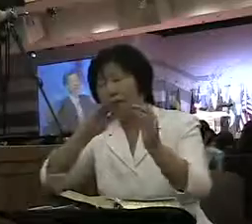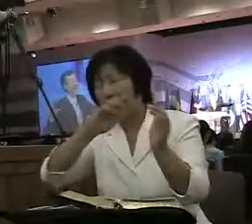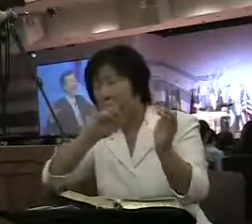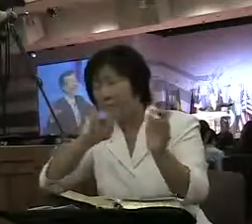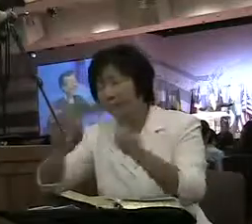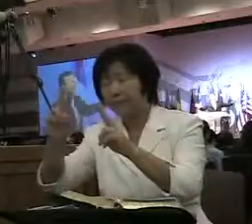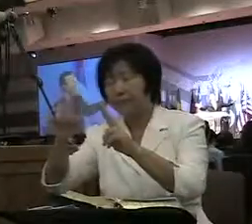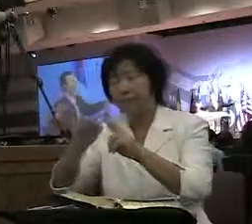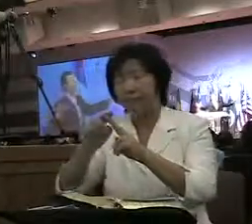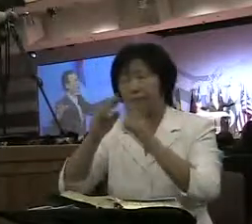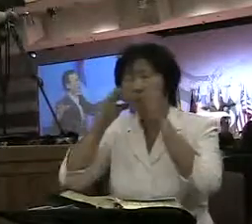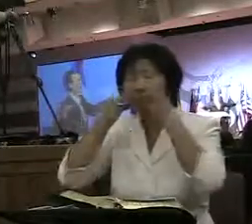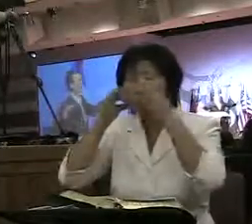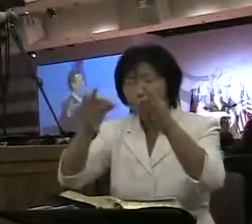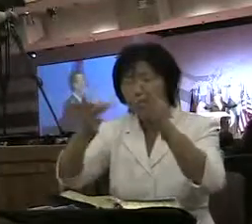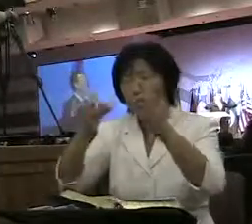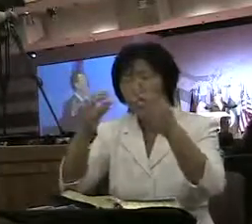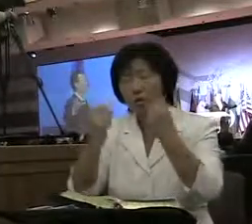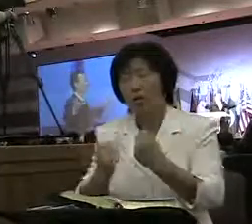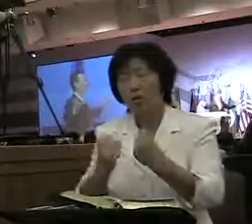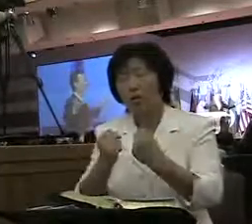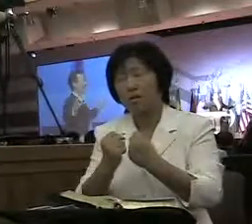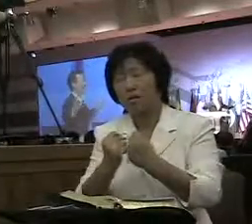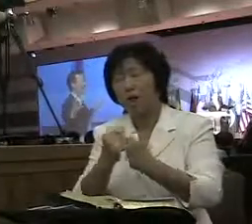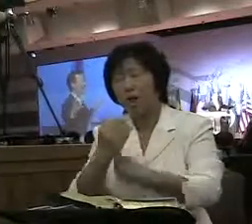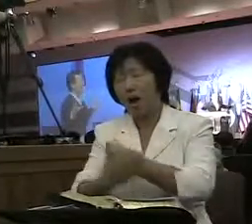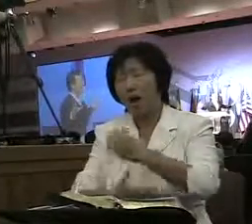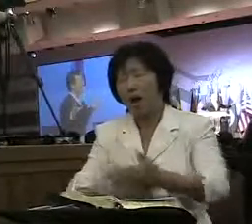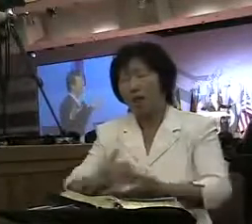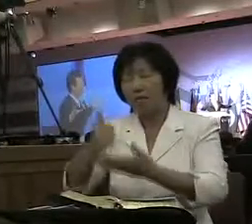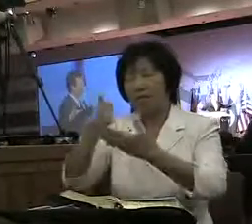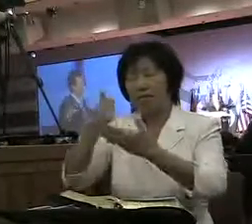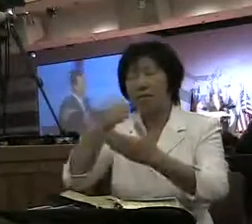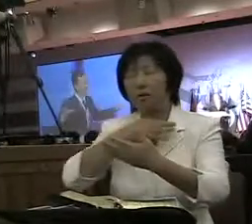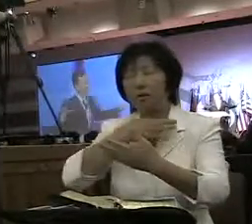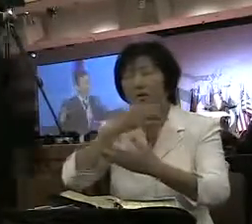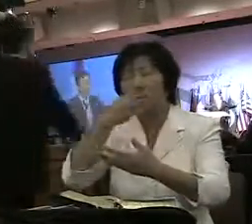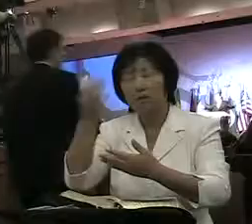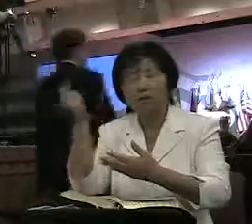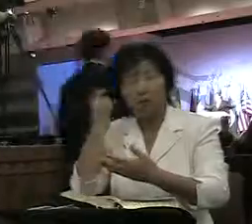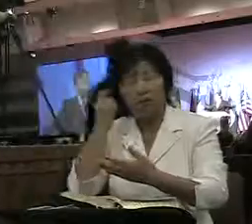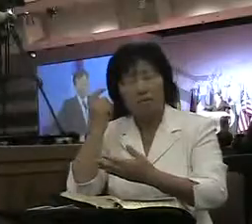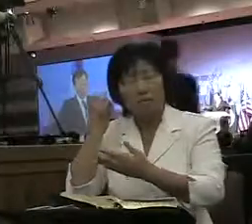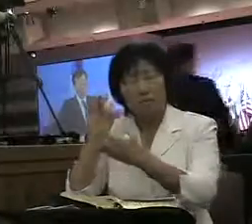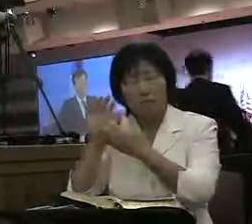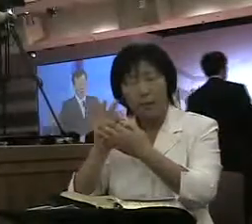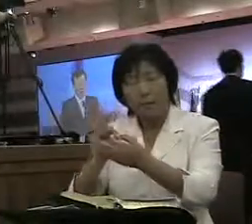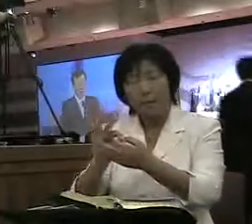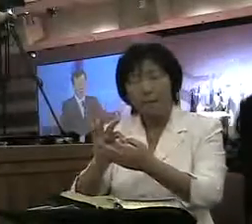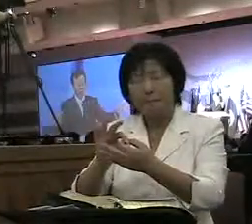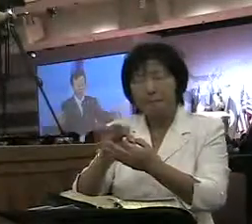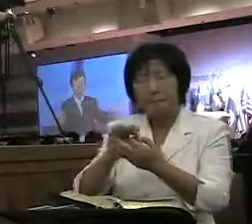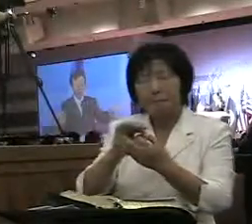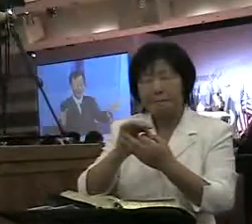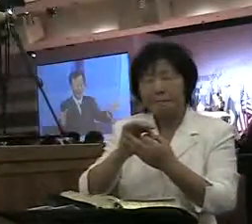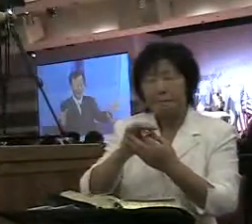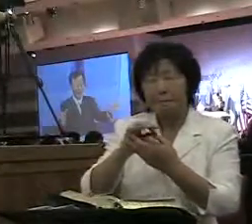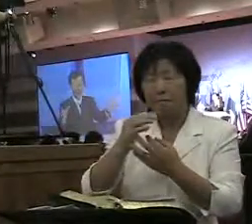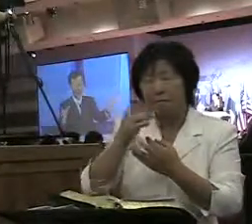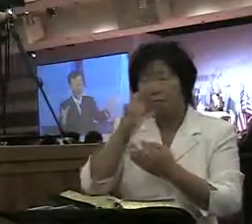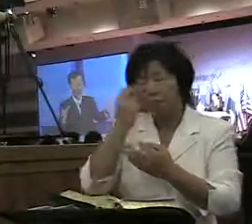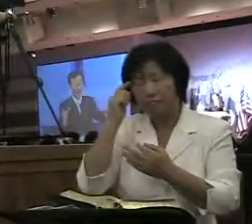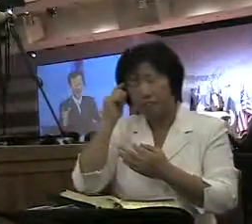부르시고 계시는데 부르시고 계신 하나님의 음성을 들으며 우리 묵상하며 조용히 먼저